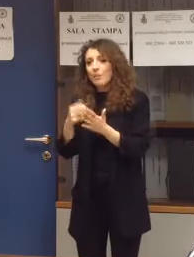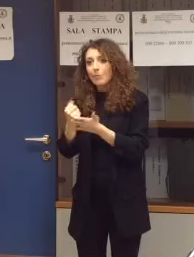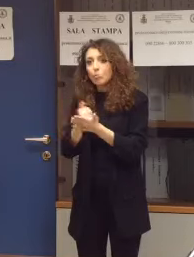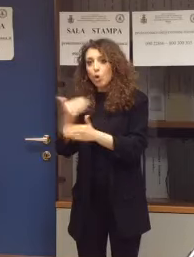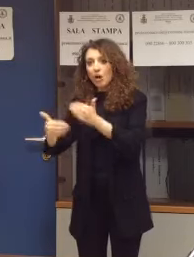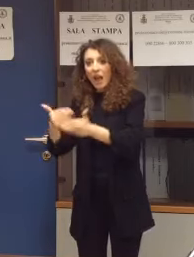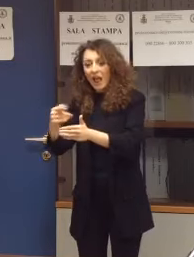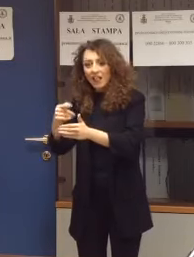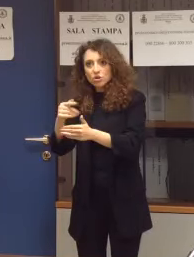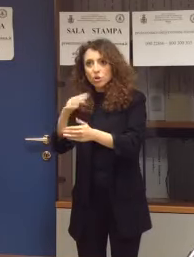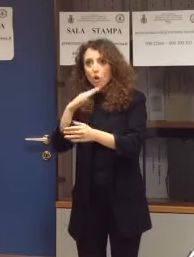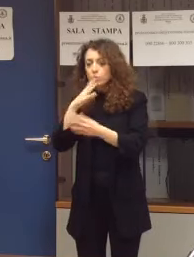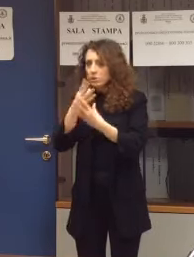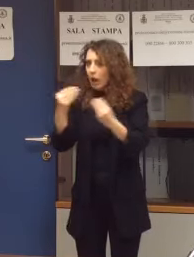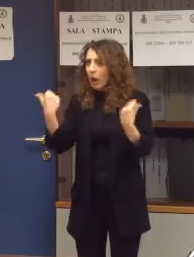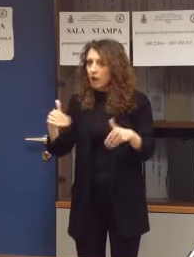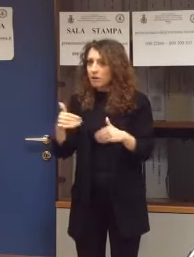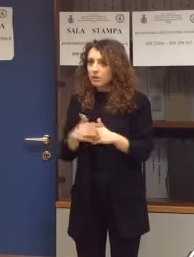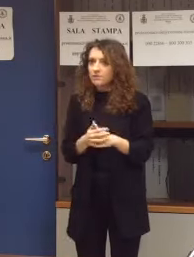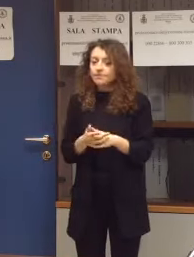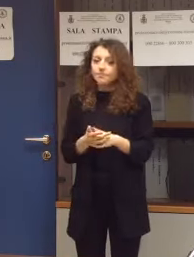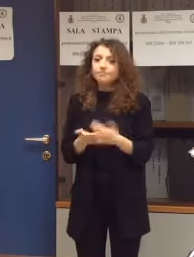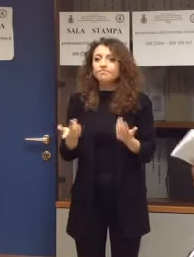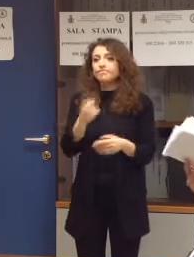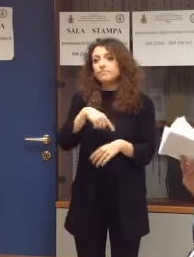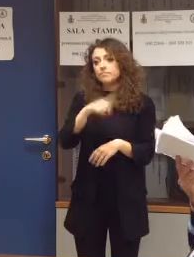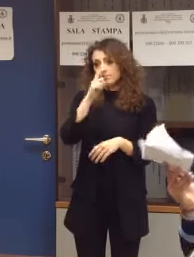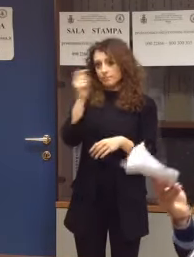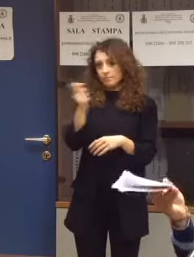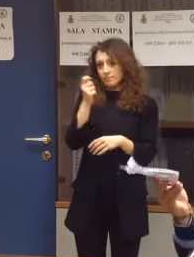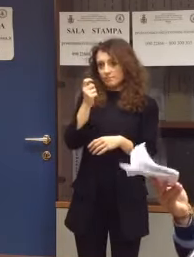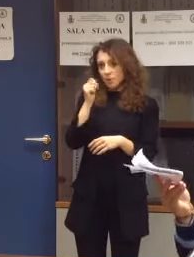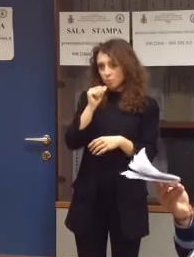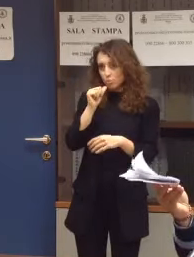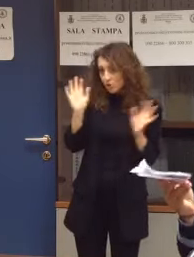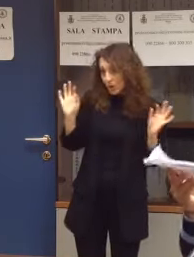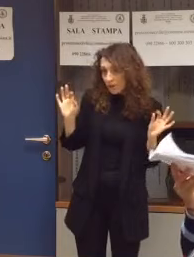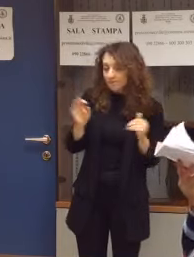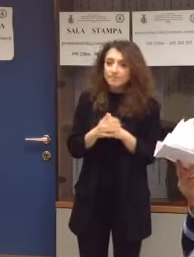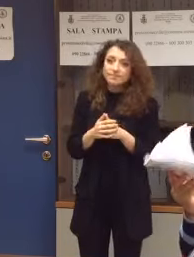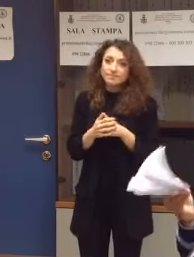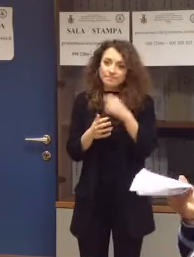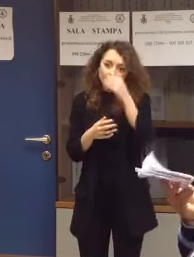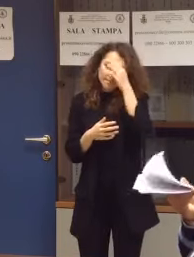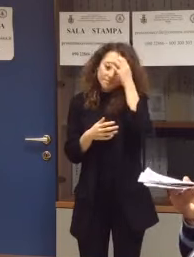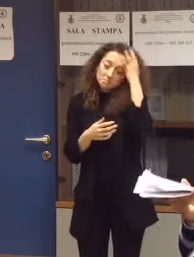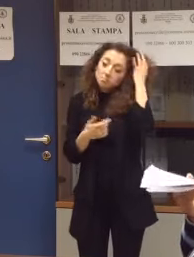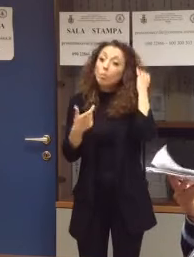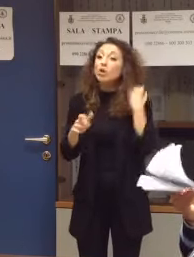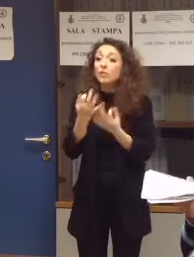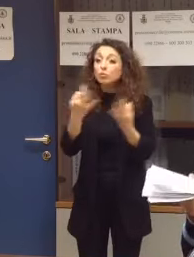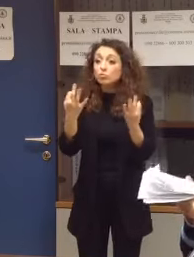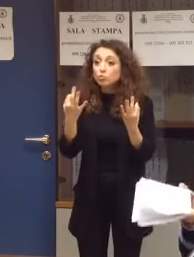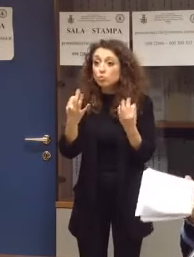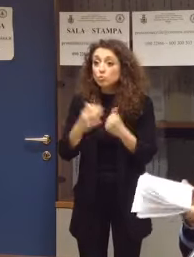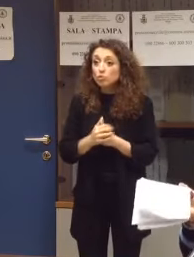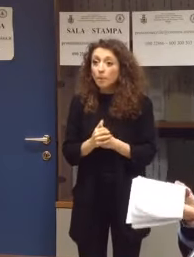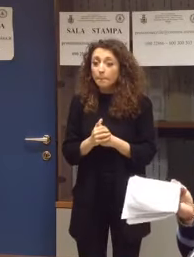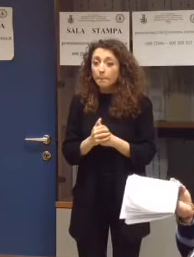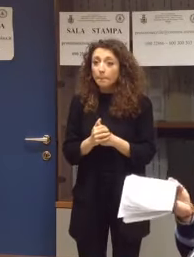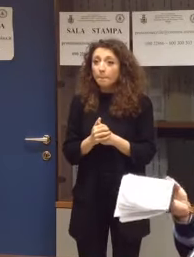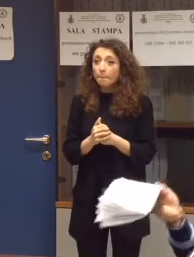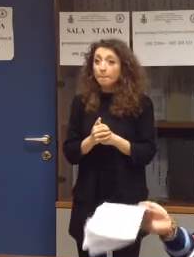dettaglio. E allora siamo stati imbrogliati. Perché? Perché non è giusto dire vi sto dando